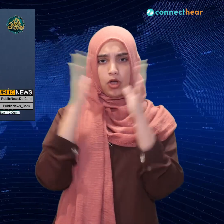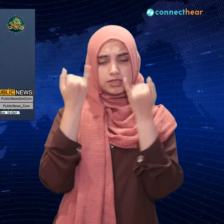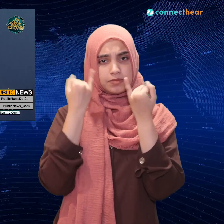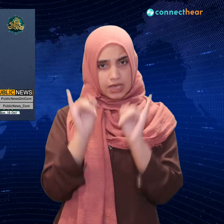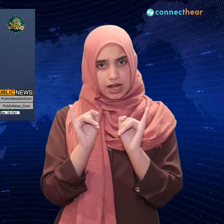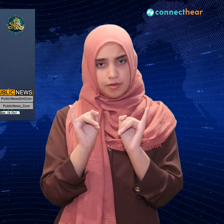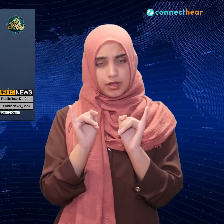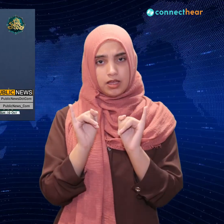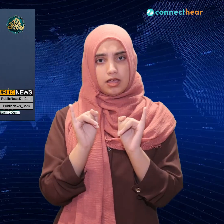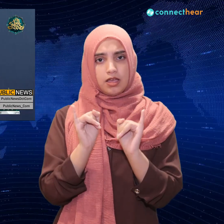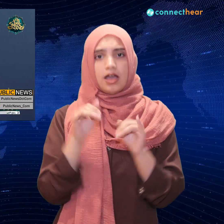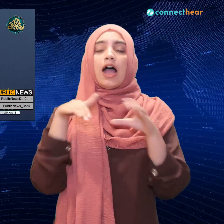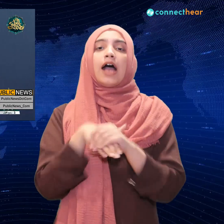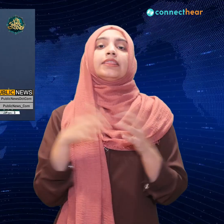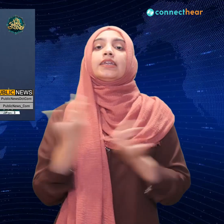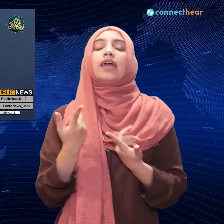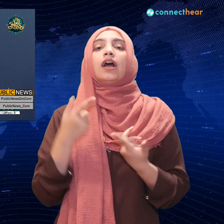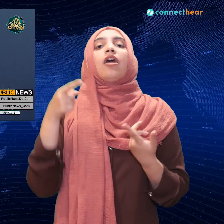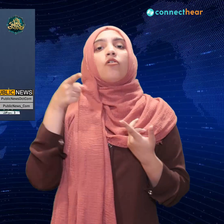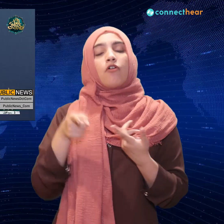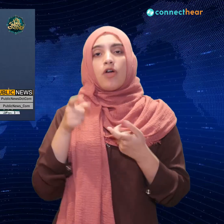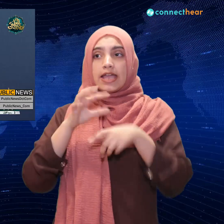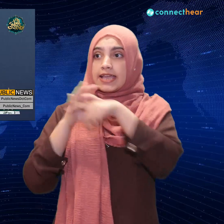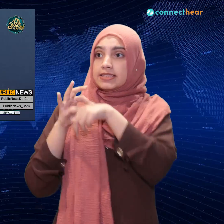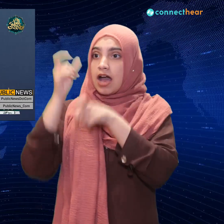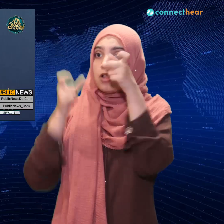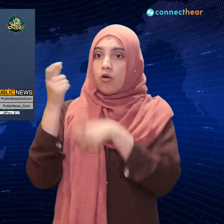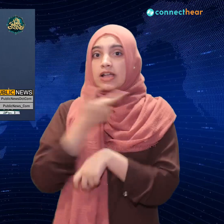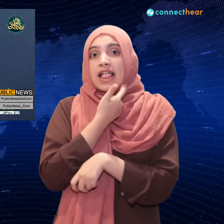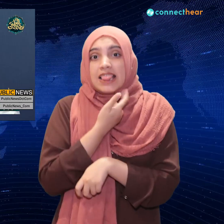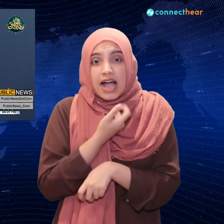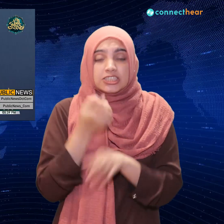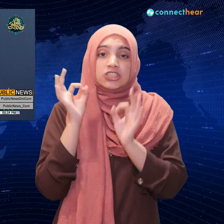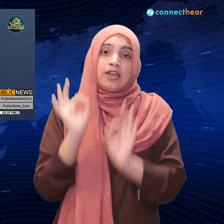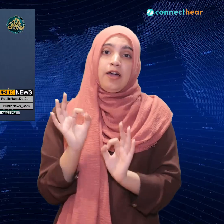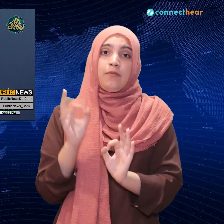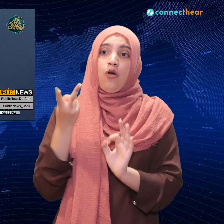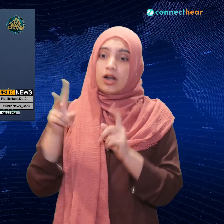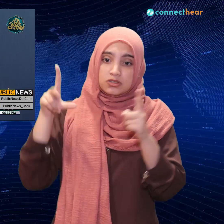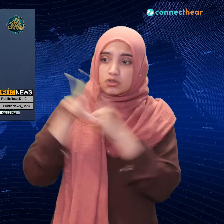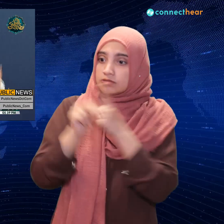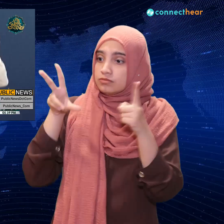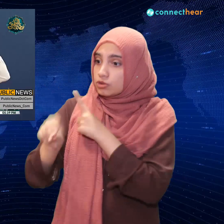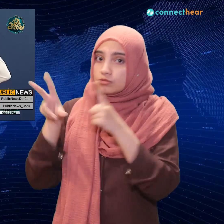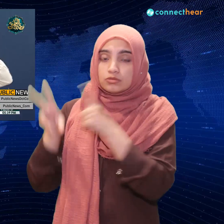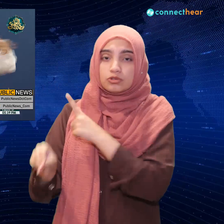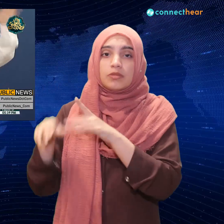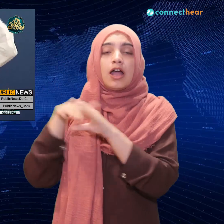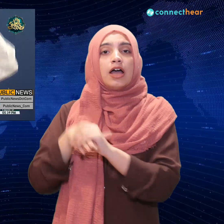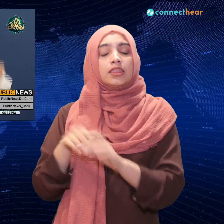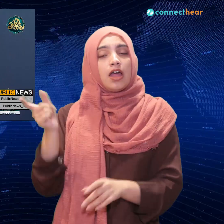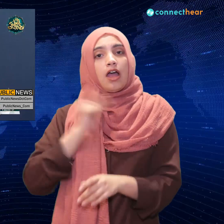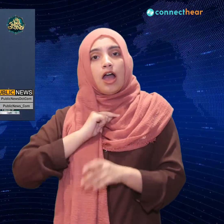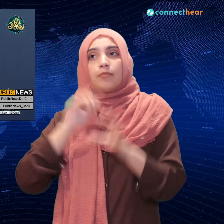انسان کی لالچ، اس کی ہوس، ہم نے دنیا سے اتنا ظلم کیا کہ آج ہمارا موسم بدل رہا ہے جس کے پتہ نہیں اب